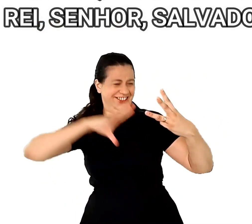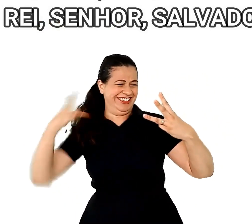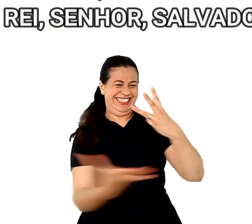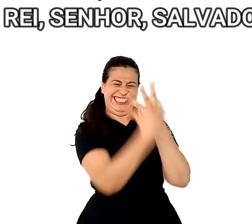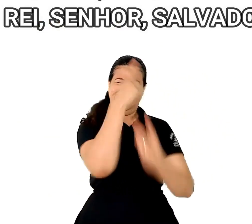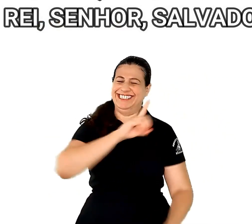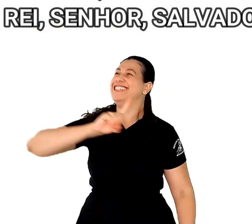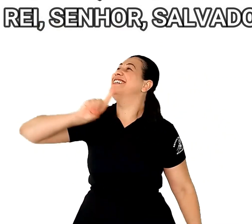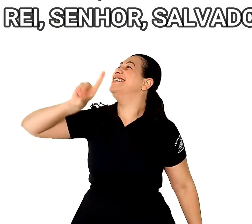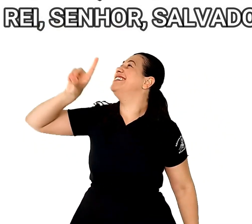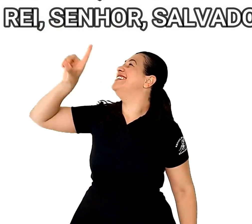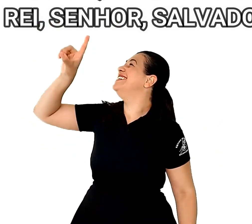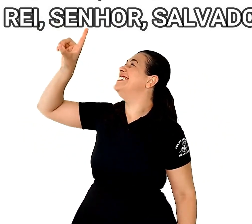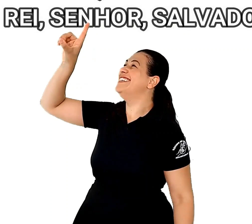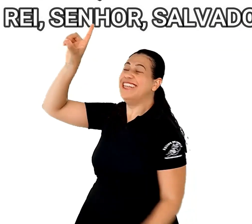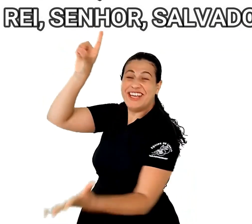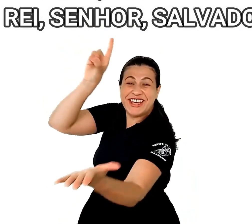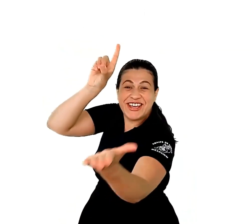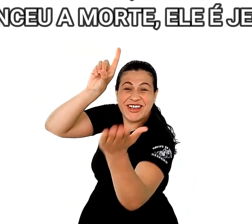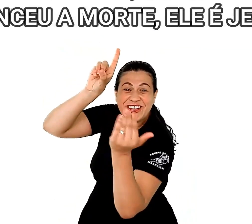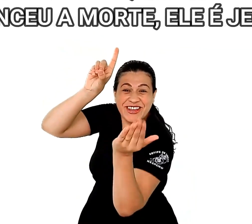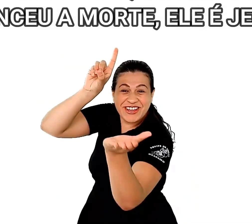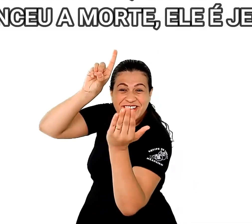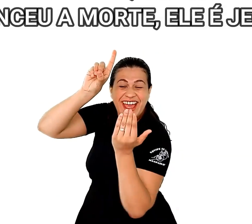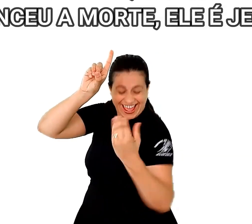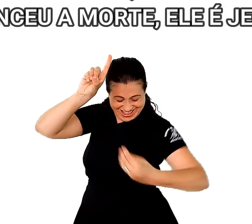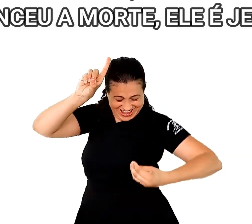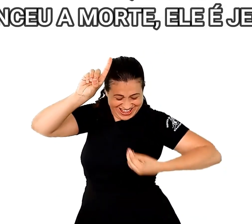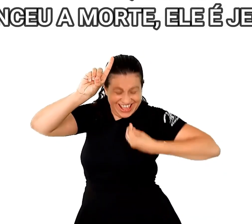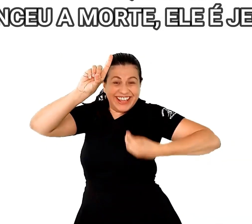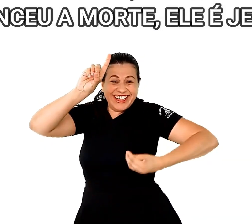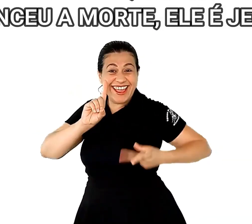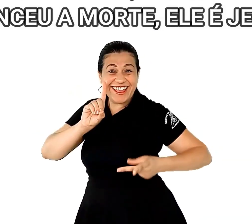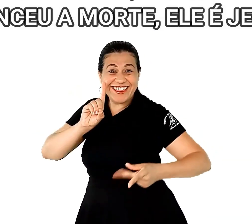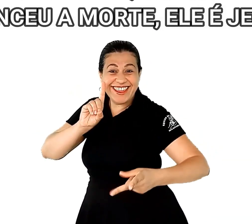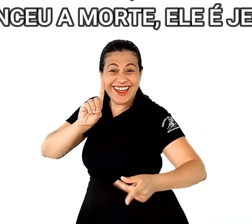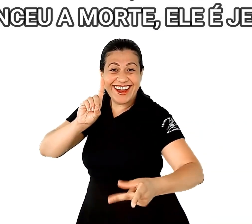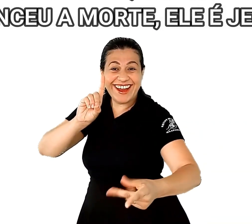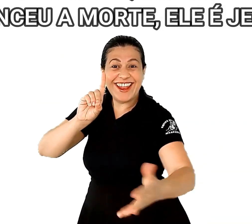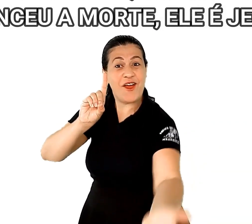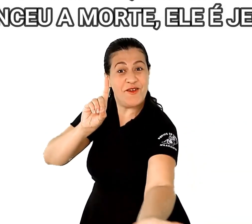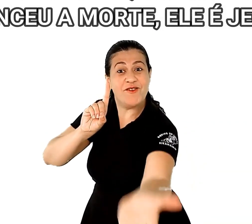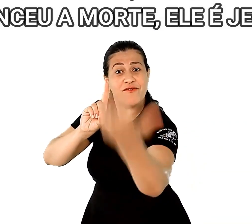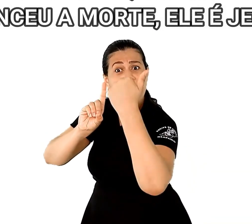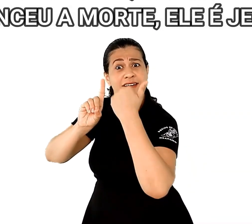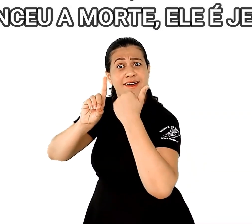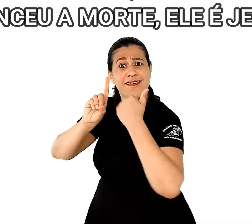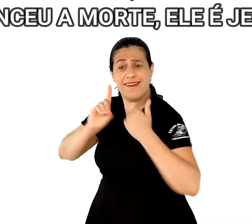Salvador, te chama pra vida, te chama pra